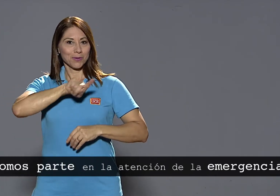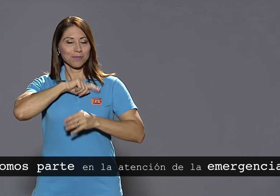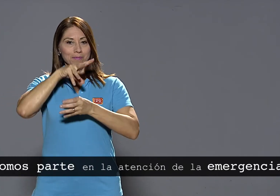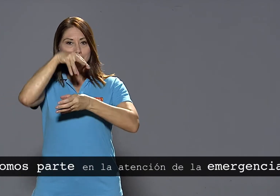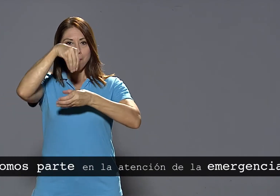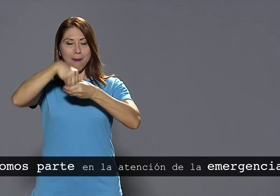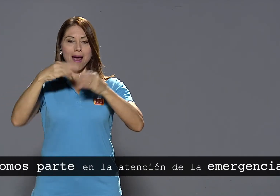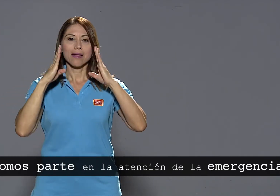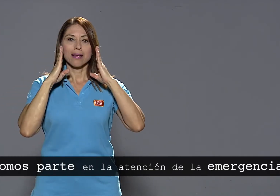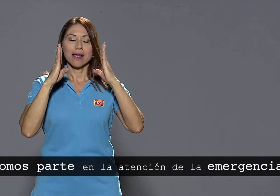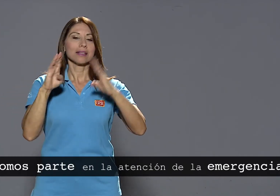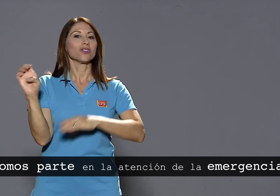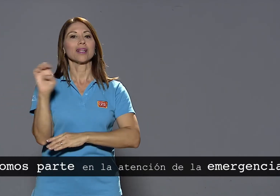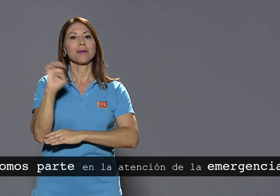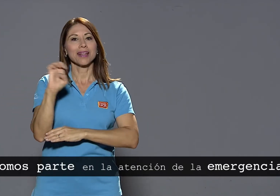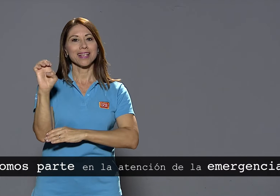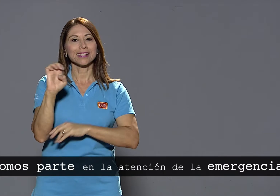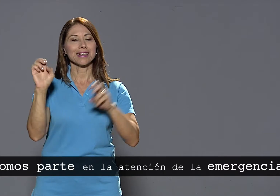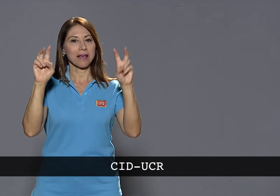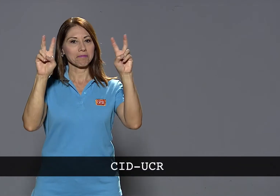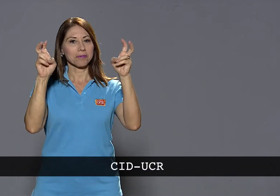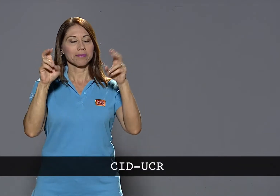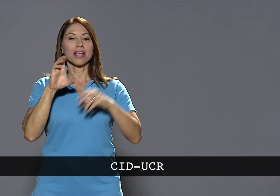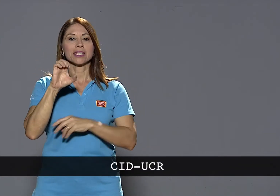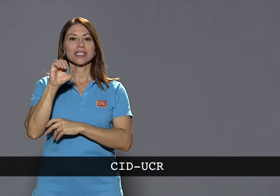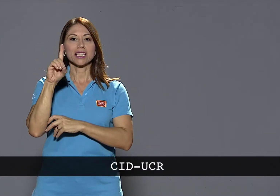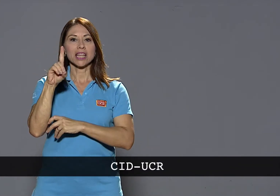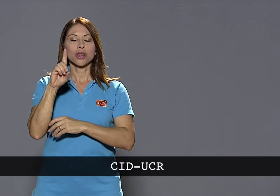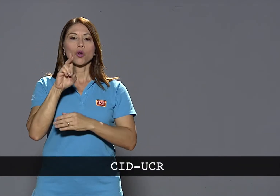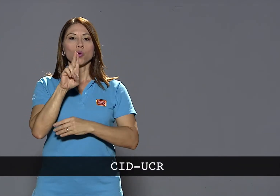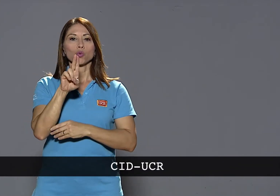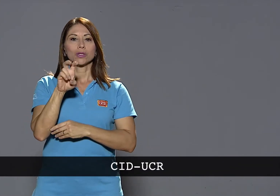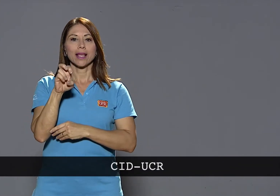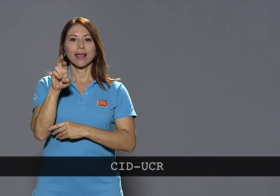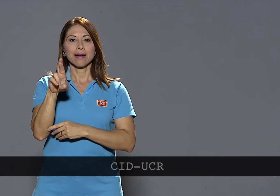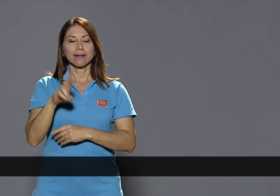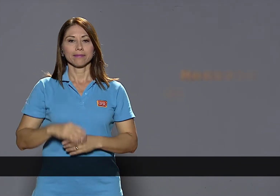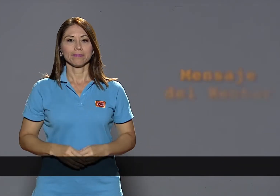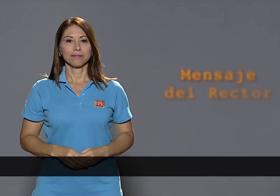Somos parte en la atención de la emergencia. CIT UCR.